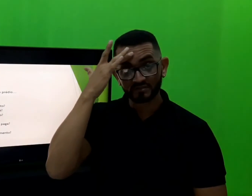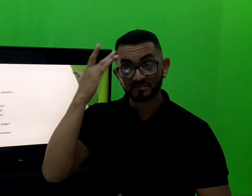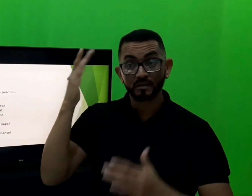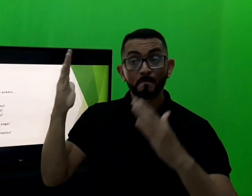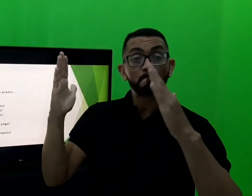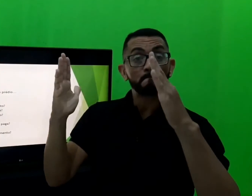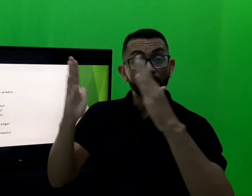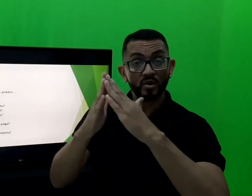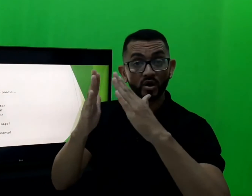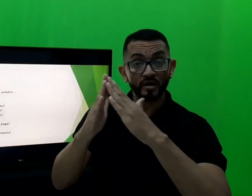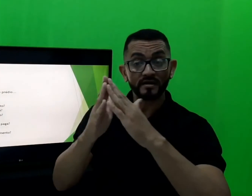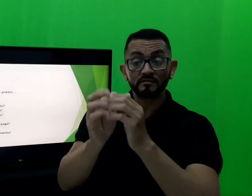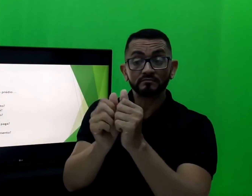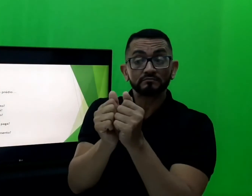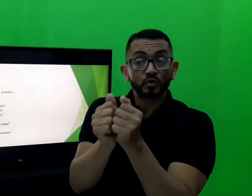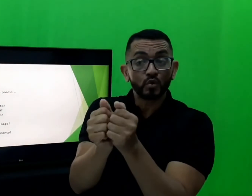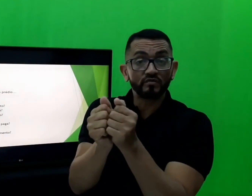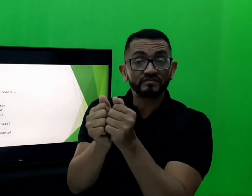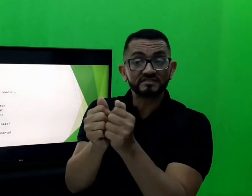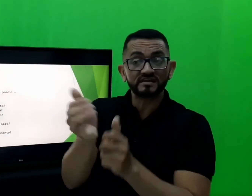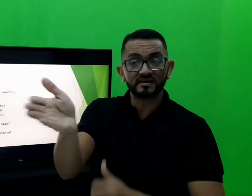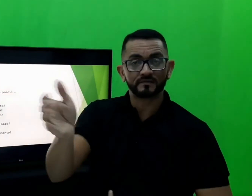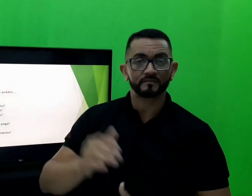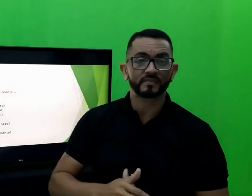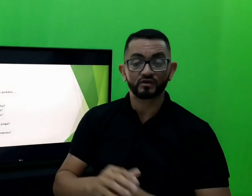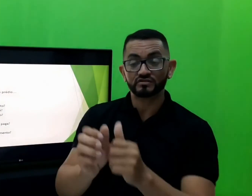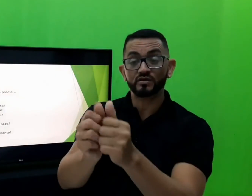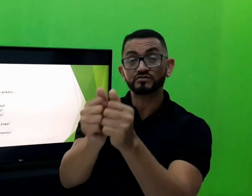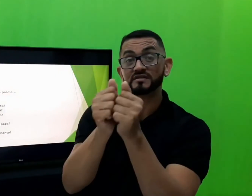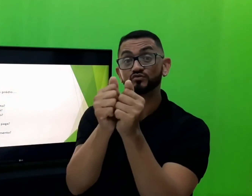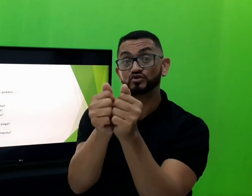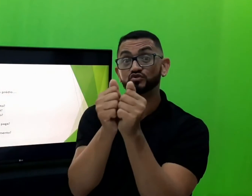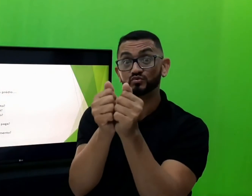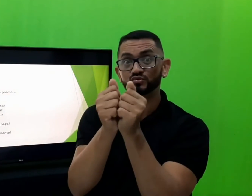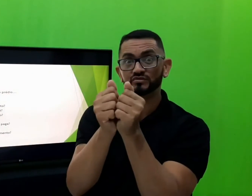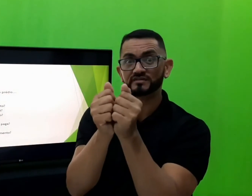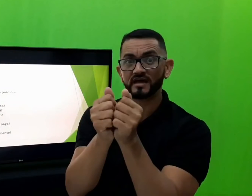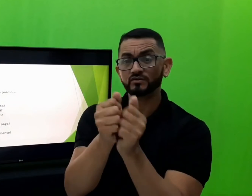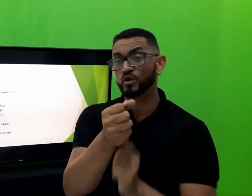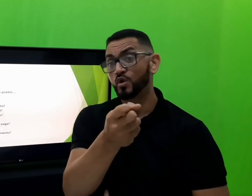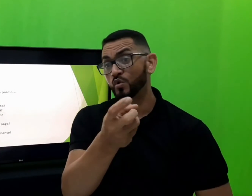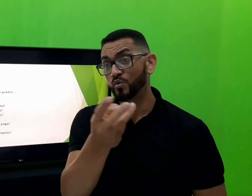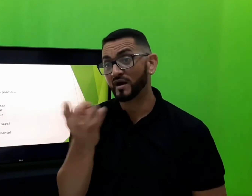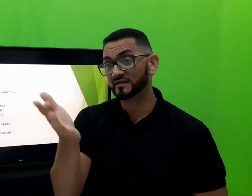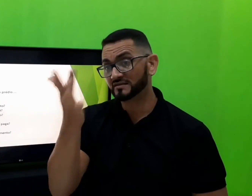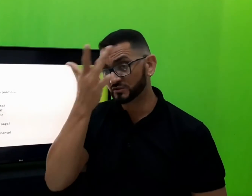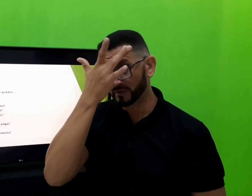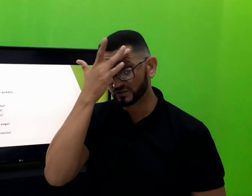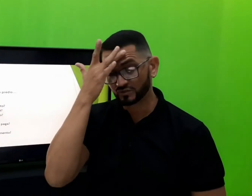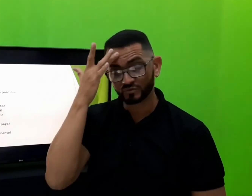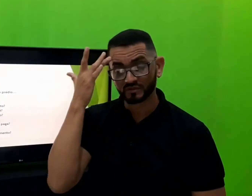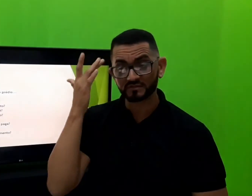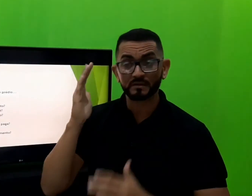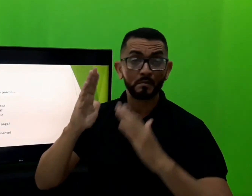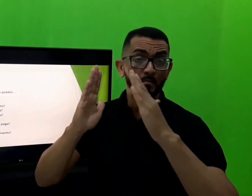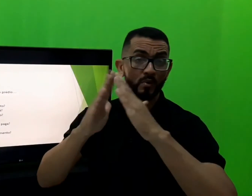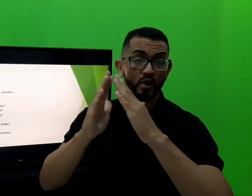pessoas moram com você? Isso aqui é o sinal de junto, certo? Quantas pessoas